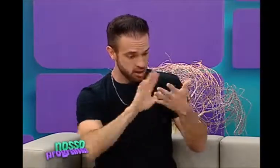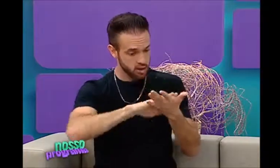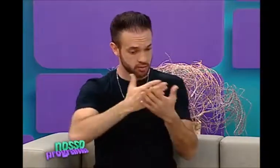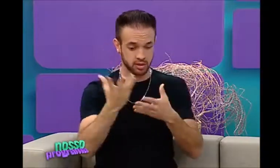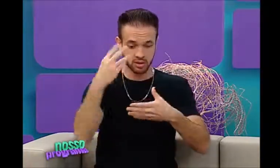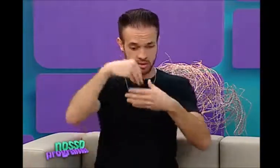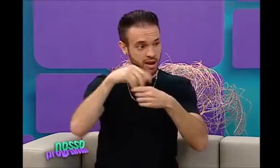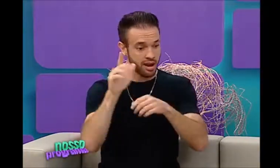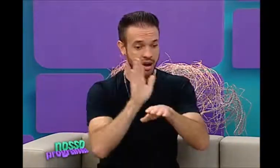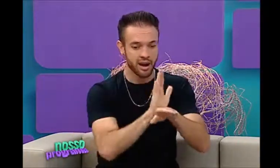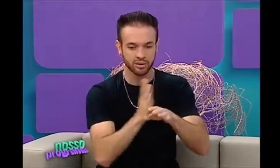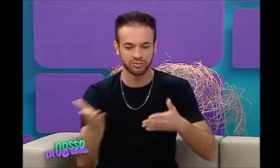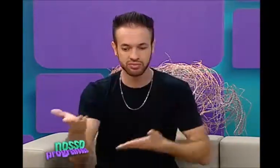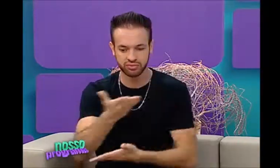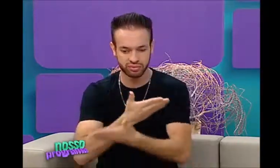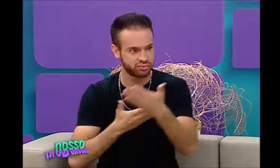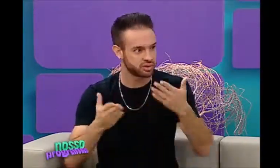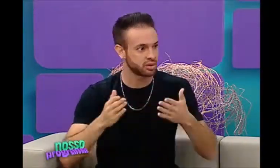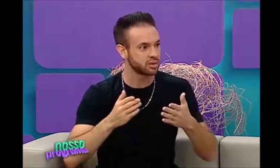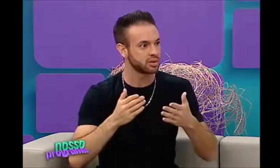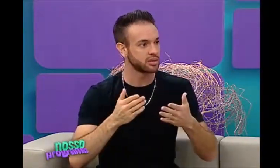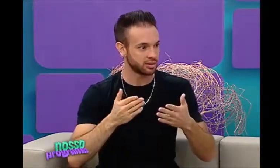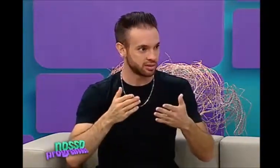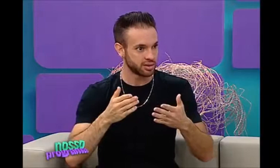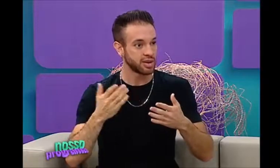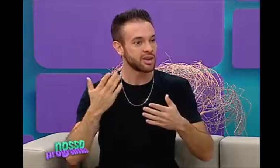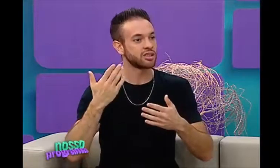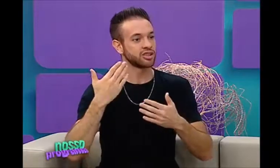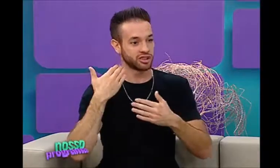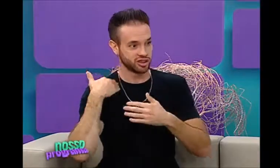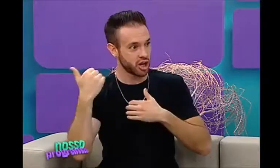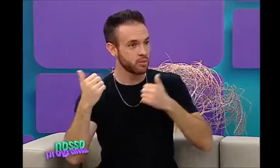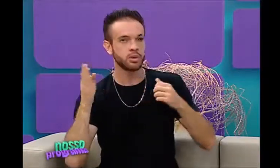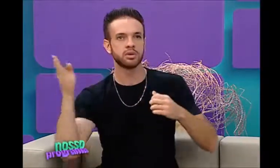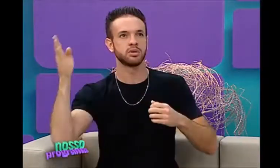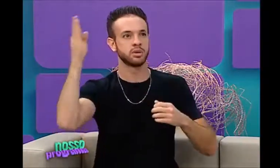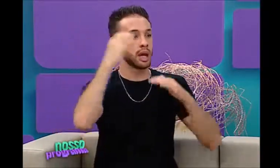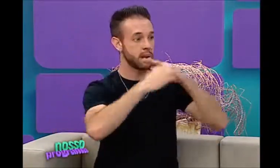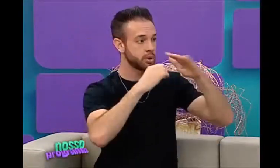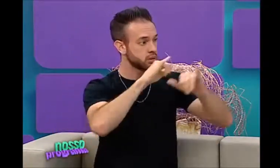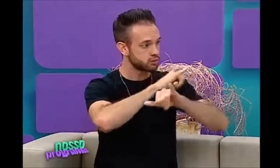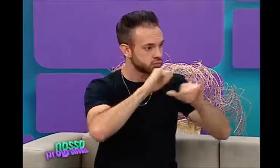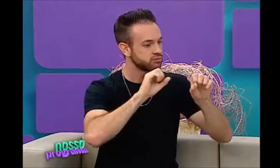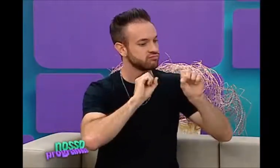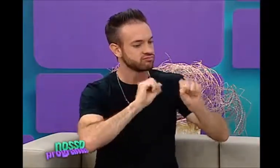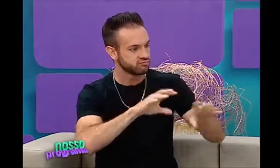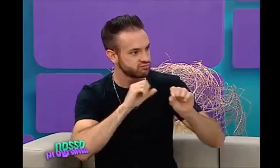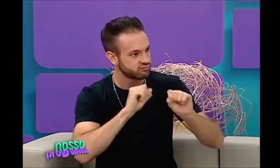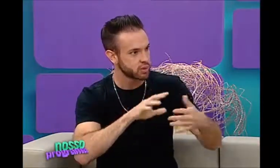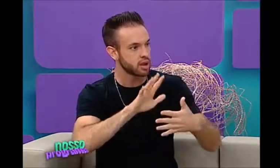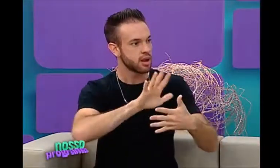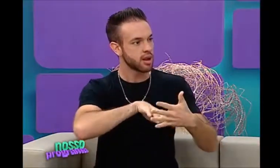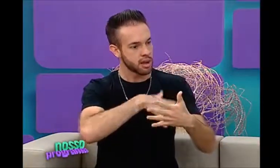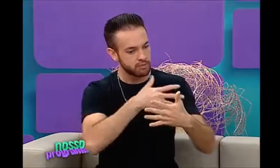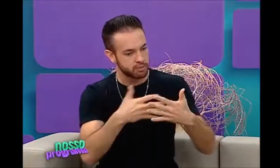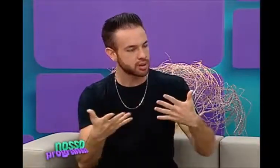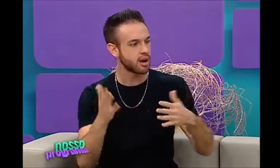Essas 5 pessoas são intérpretes e aí elas compartilharam, né, os nossos vídeos. E aí divulgaram para as empresas também